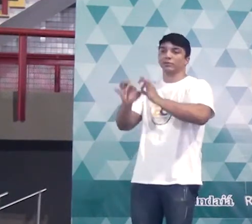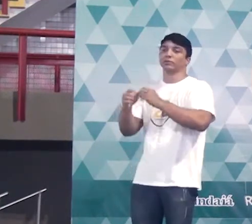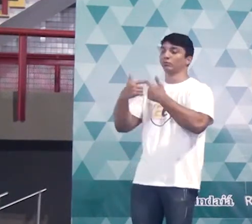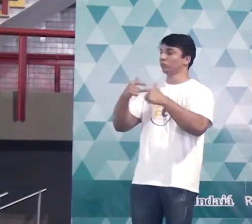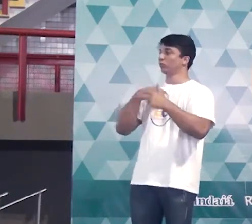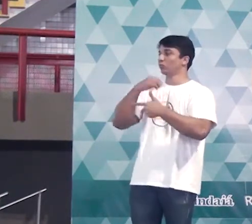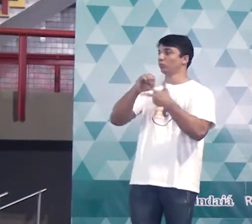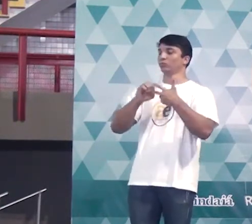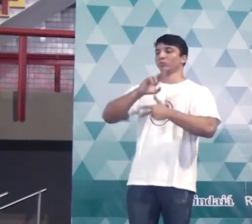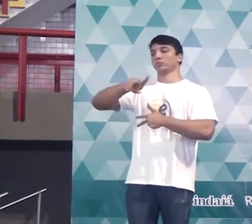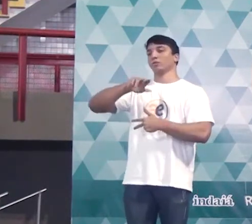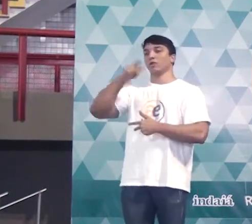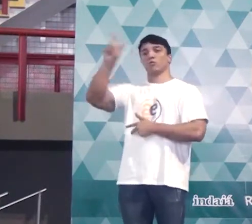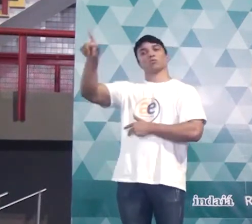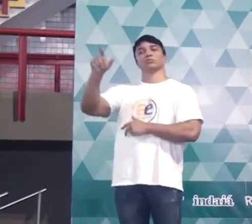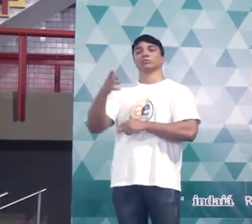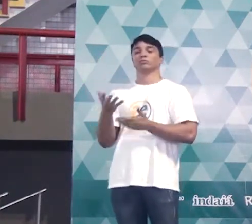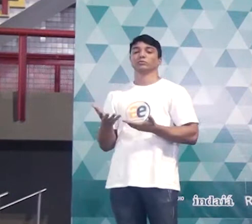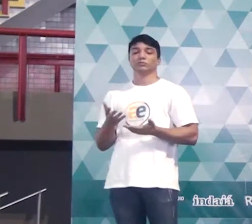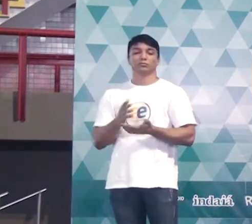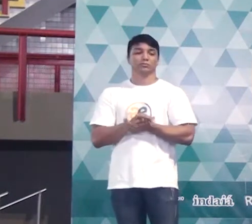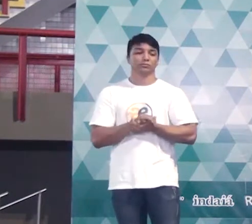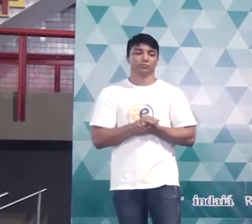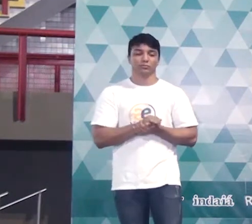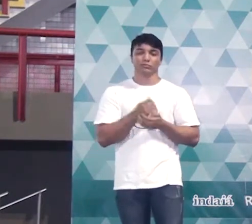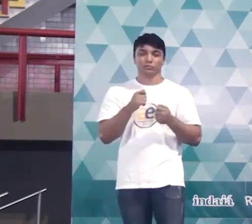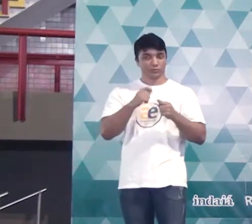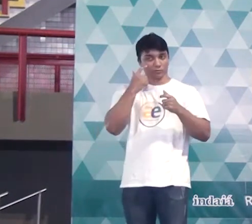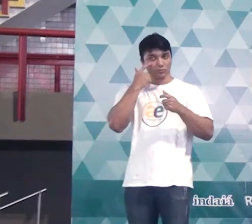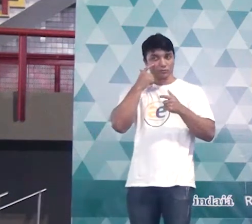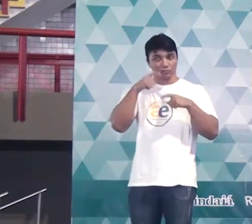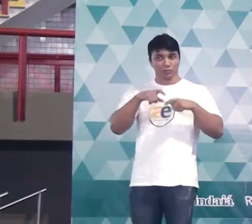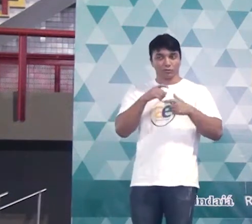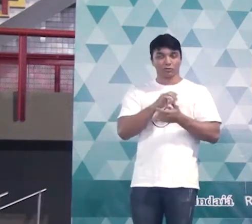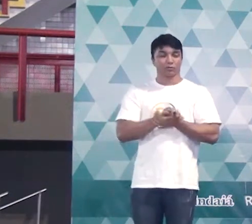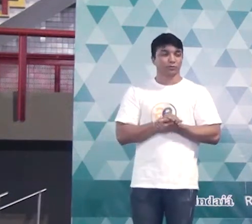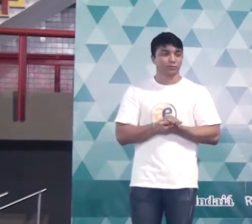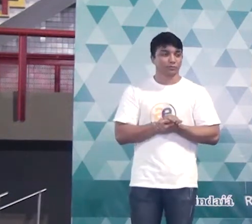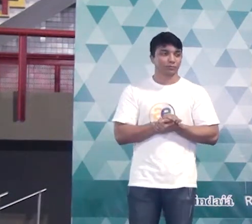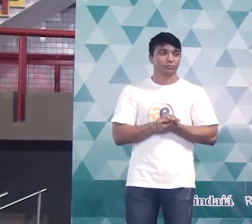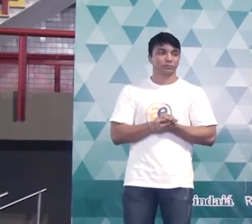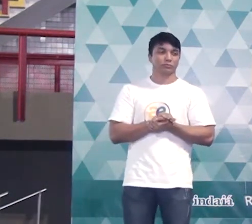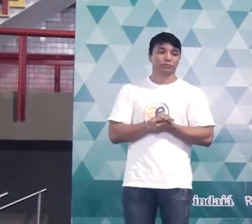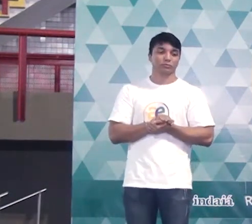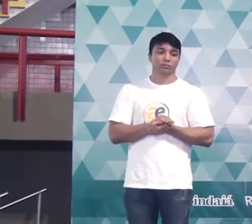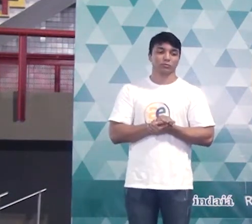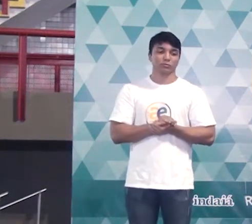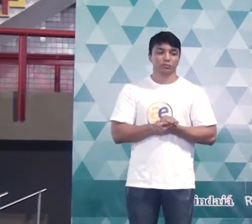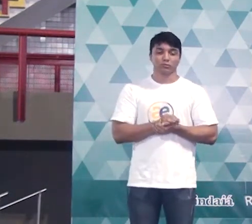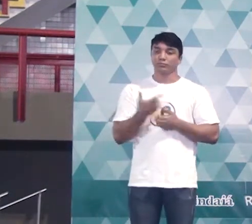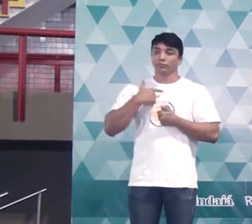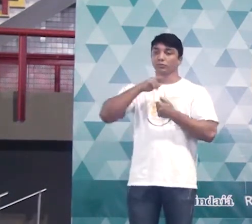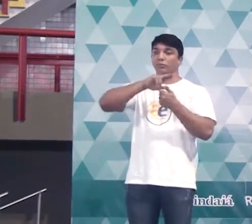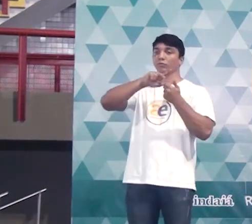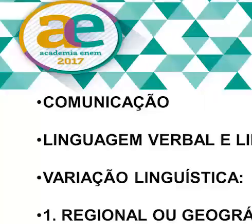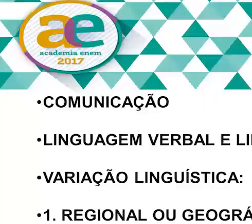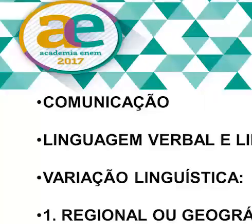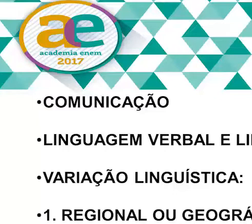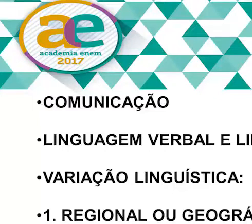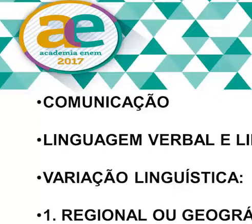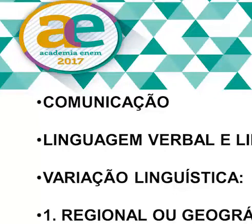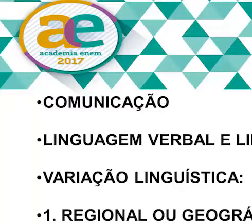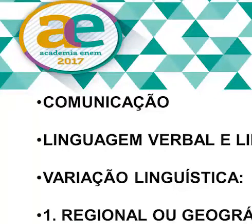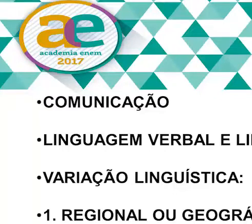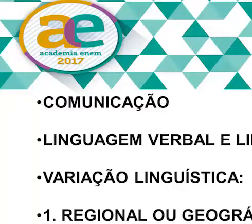do Enem, está fazendo outra. Olha direitinho onde é que você está. Vamos dar uma olhadinha aqui então, variação linguística, começando